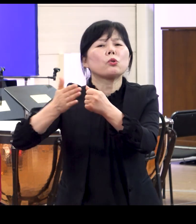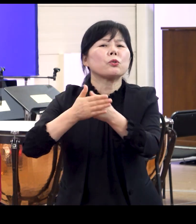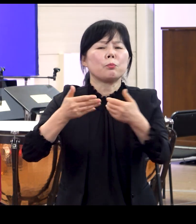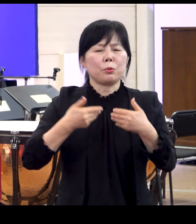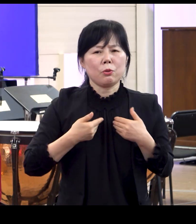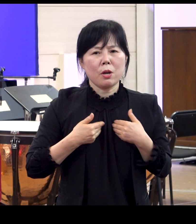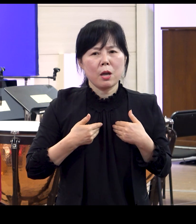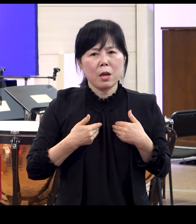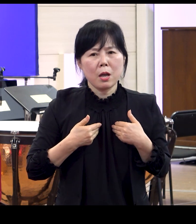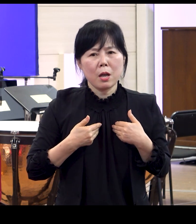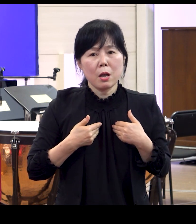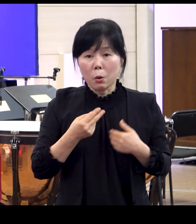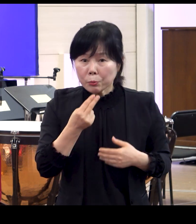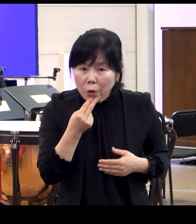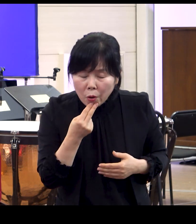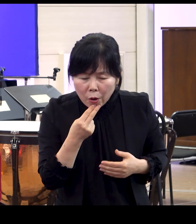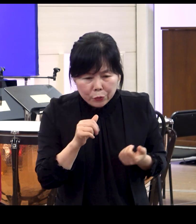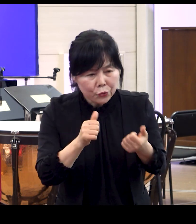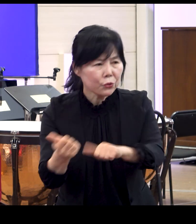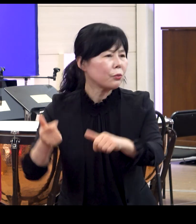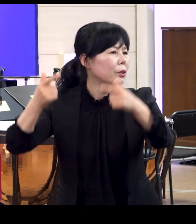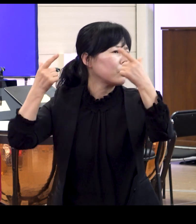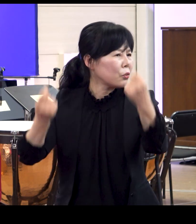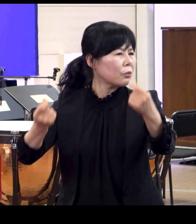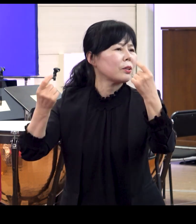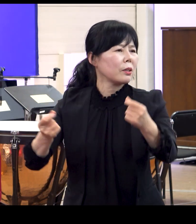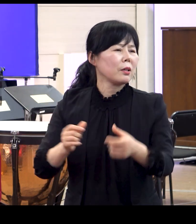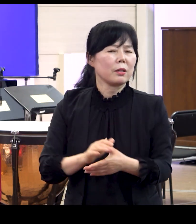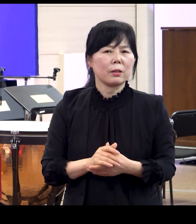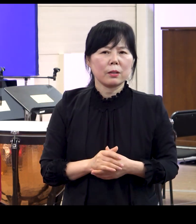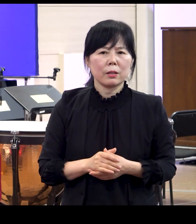거예요. 아니면 내가 죽은 겁니다.